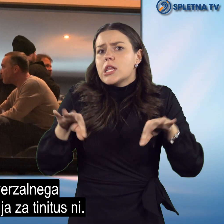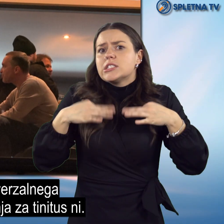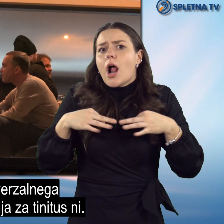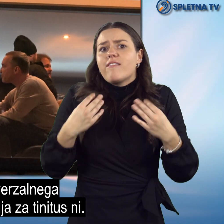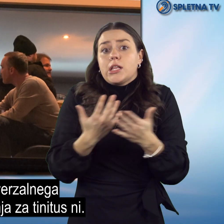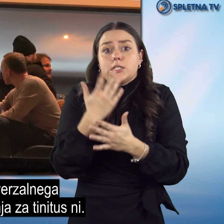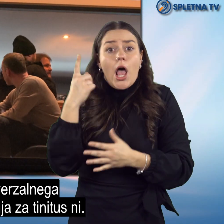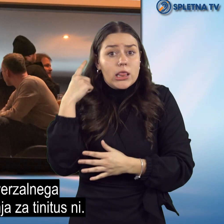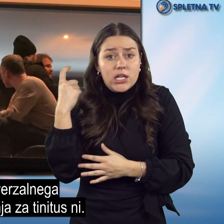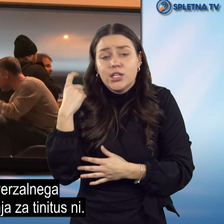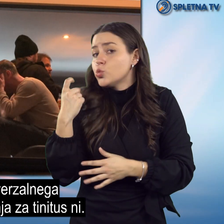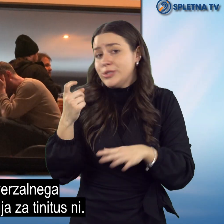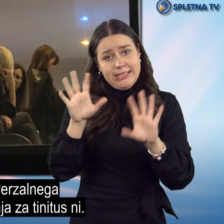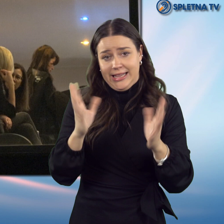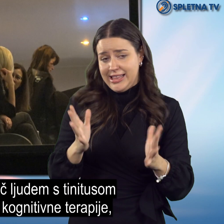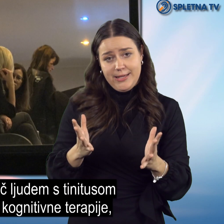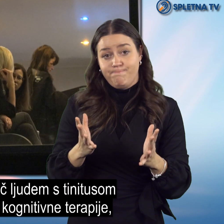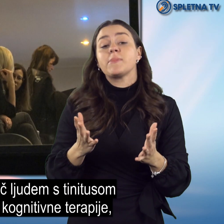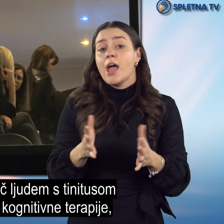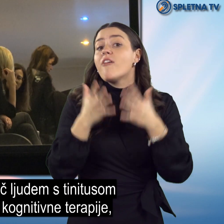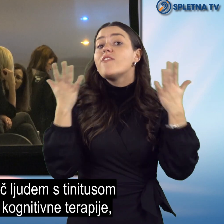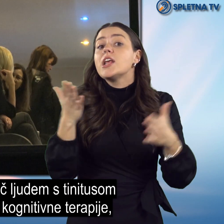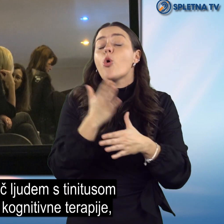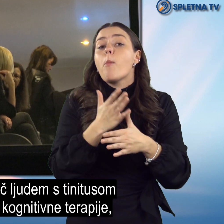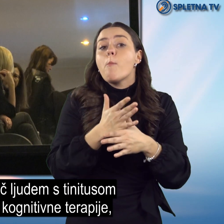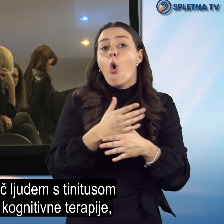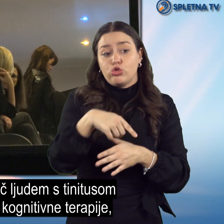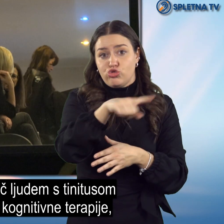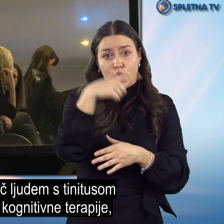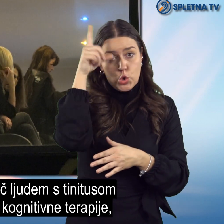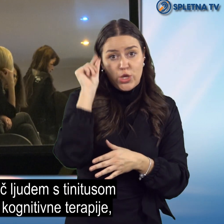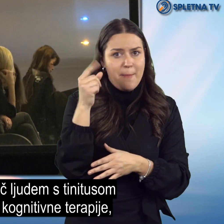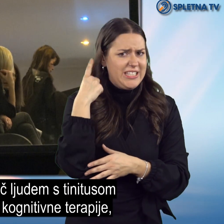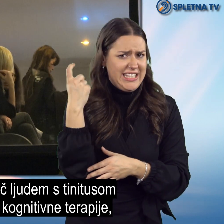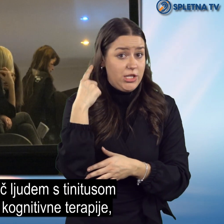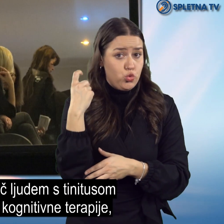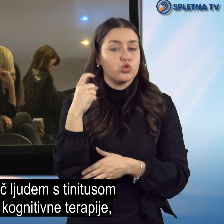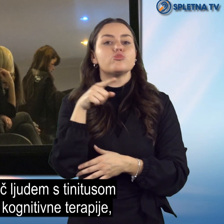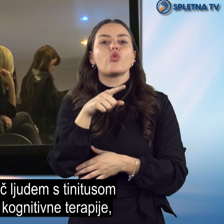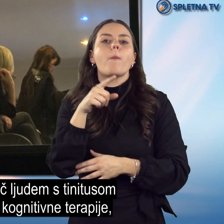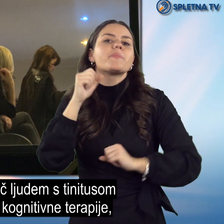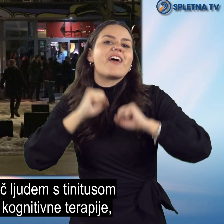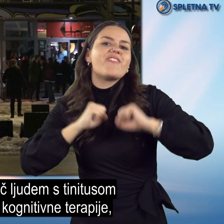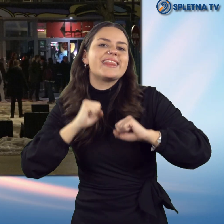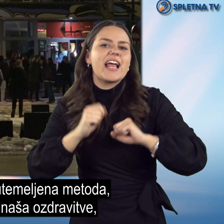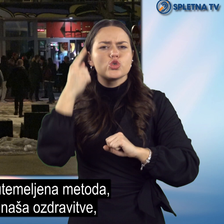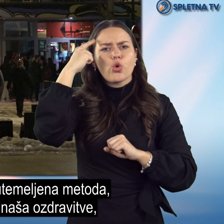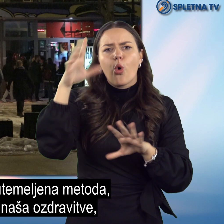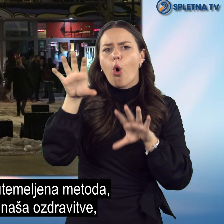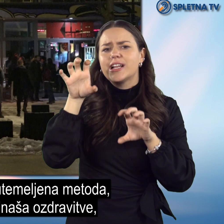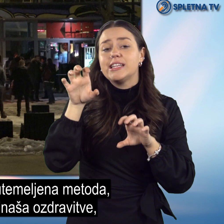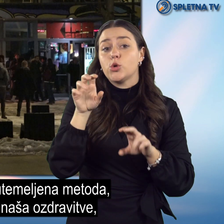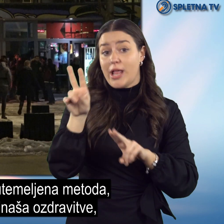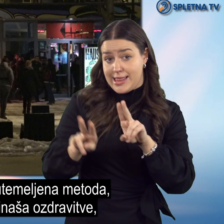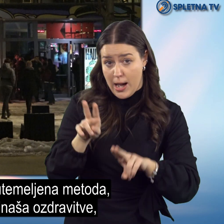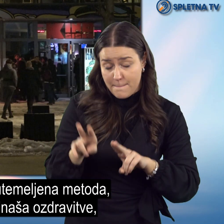Univerzalnega zdravljenja za tinitus ni. V veliko pomoč ljudem s tinitusom so vedenjsko-kognitivne terapije, znanstveno